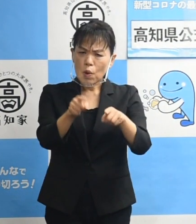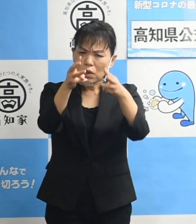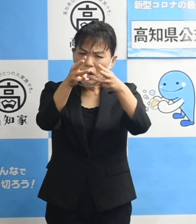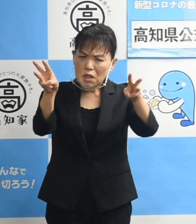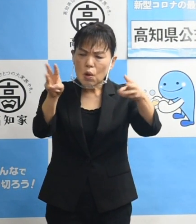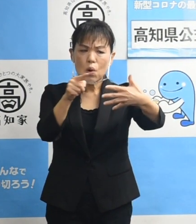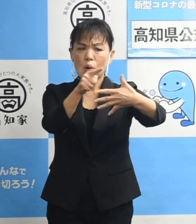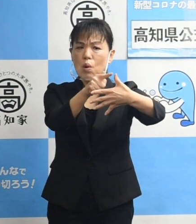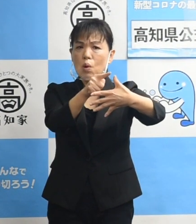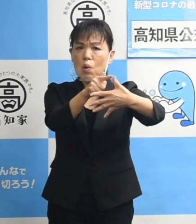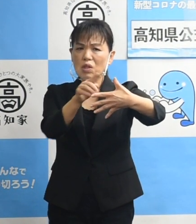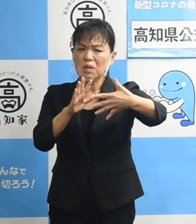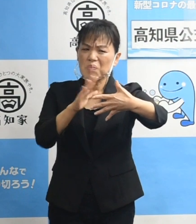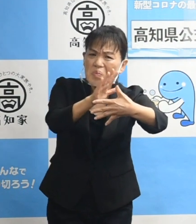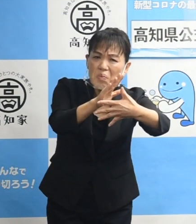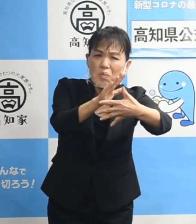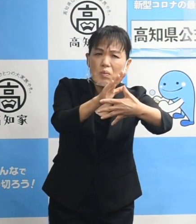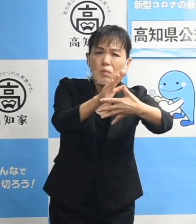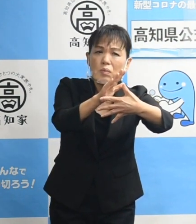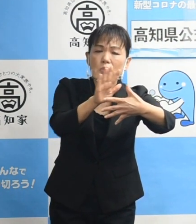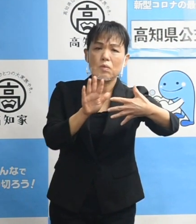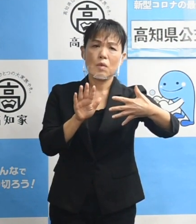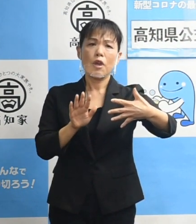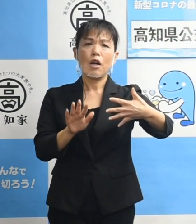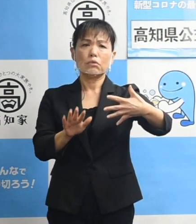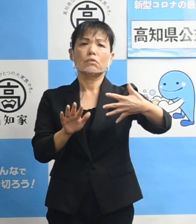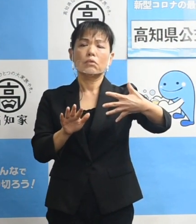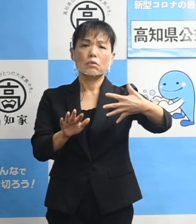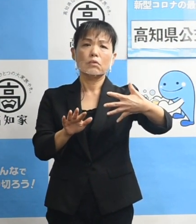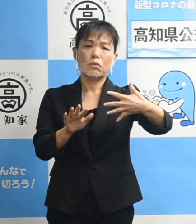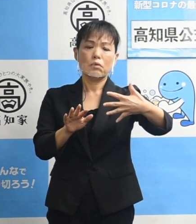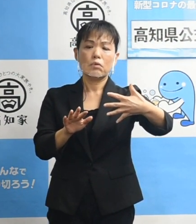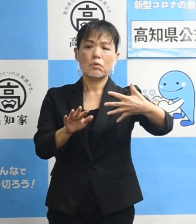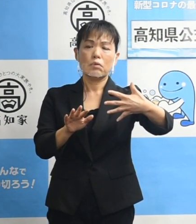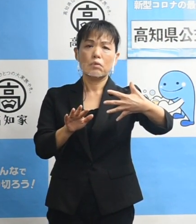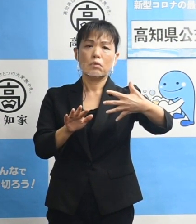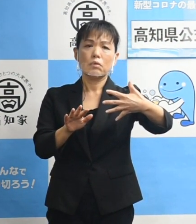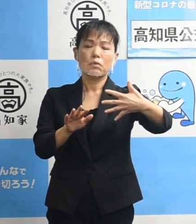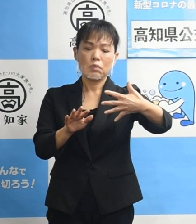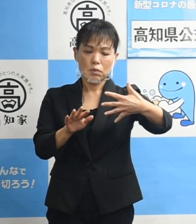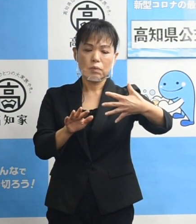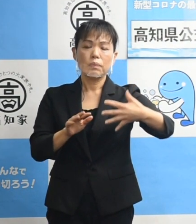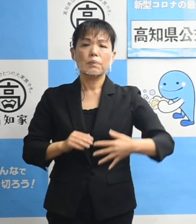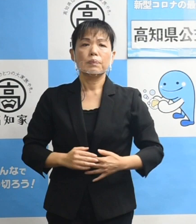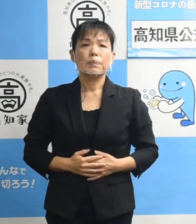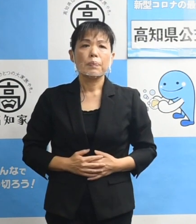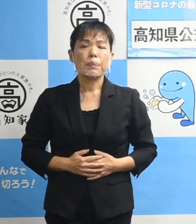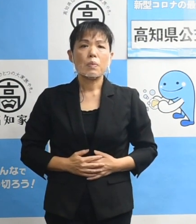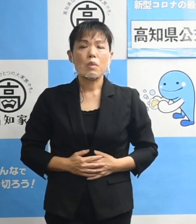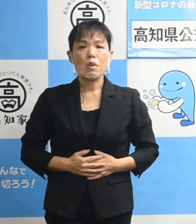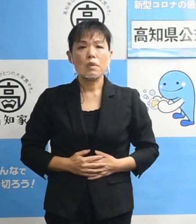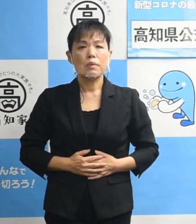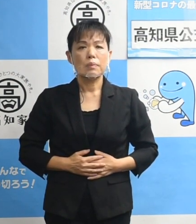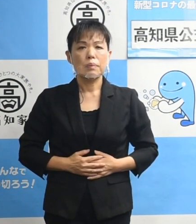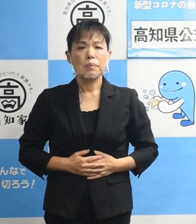に迫ってきているというふうに考えておりまして、こういった認識に立ちま